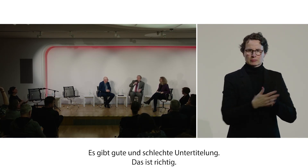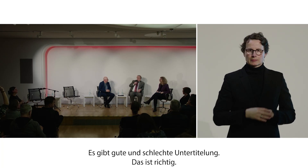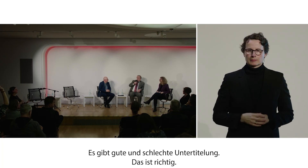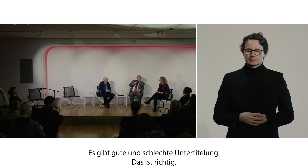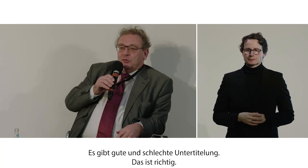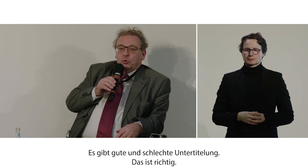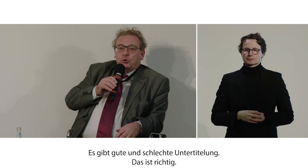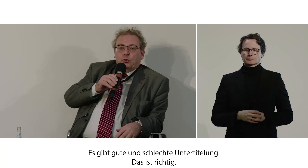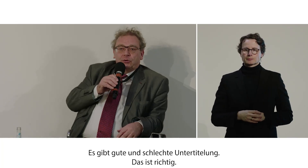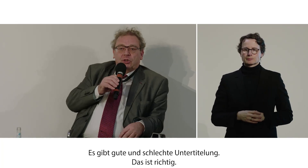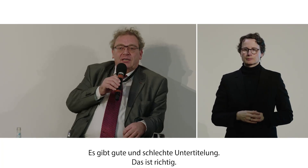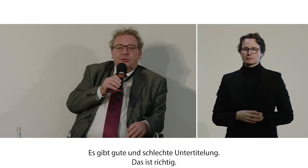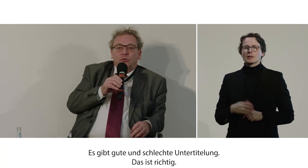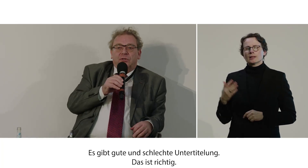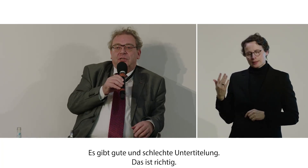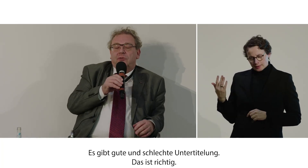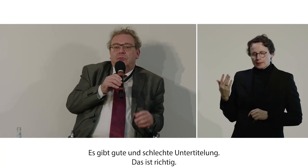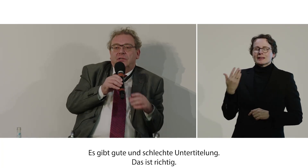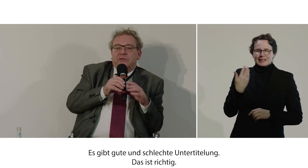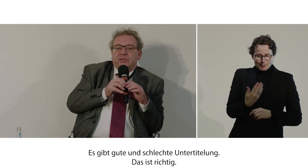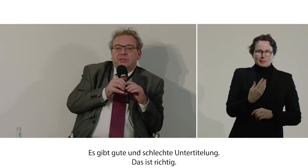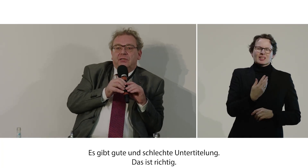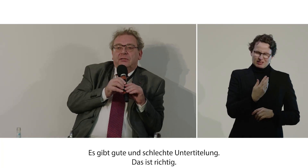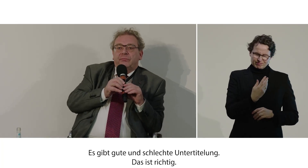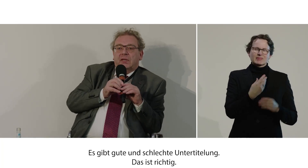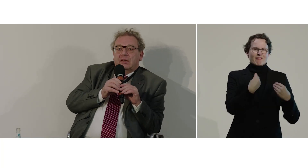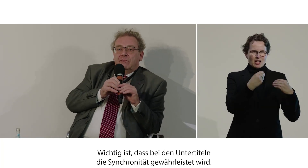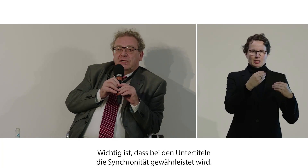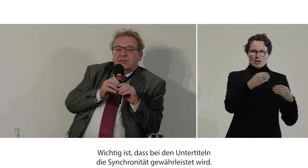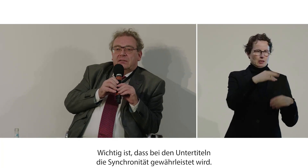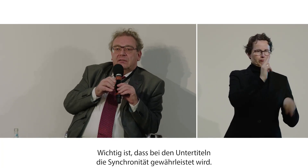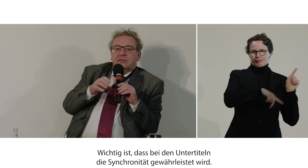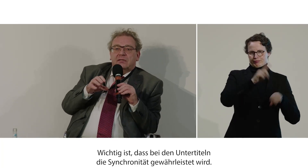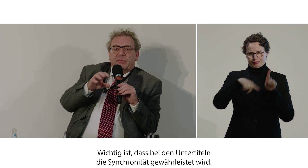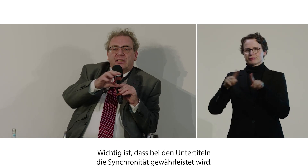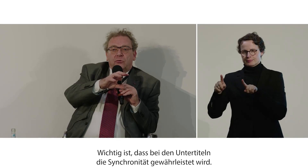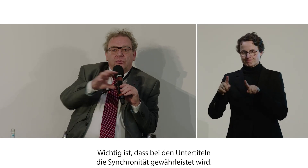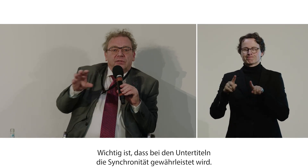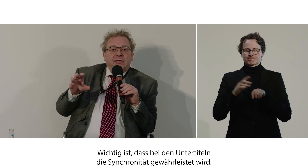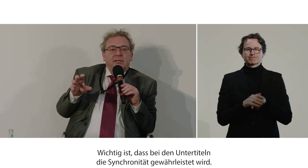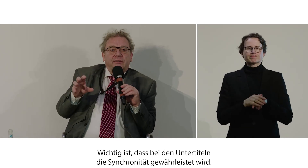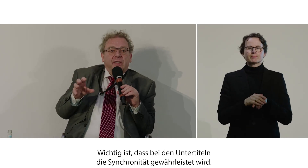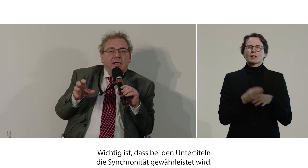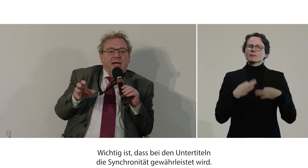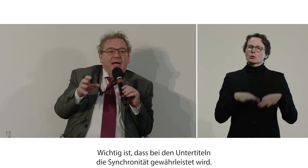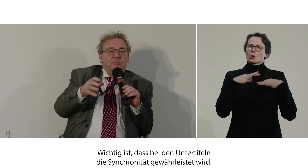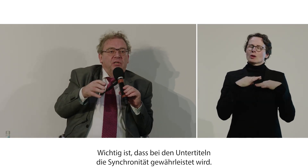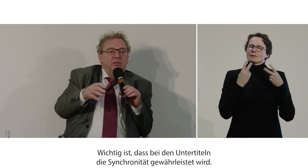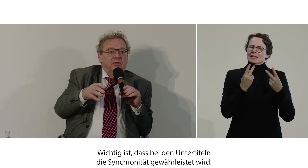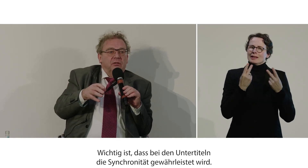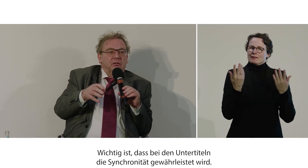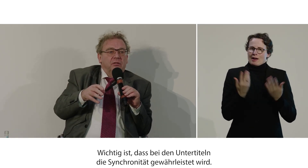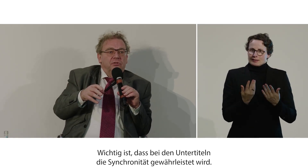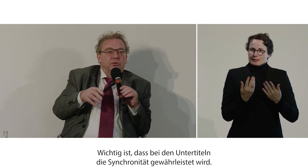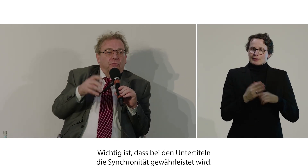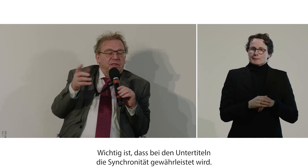Es gibt gute und schlechte Untertitelung. Das ist richtig. Wichtig ist, dass bei den Untertitelungen einmal